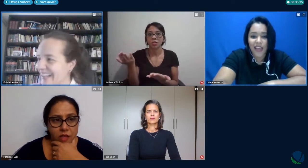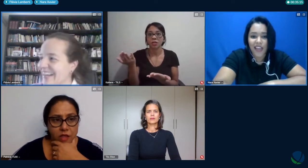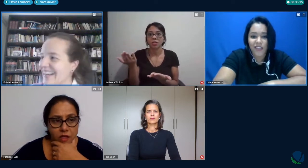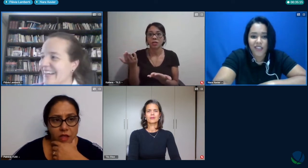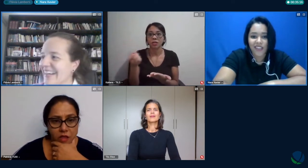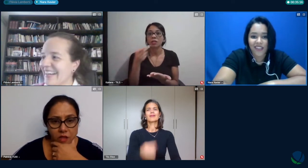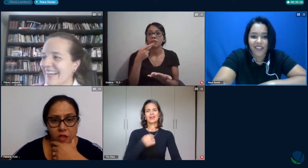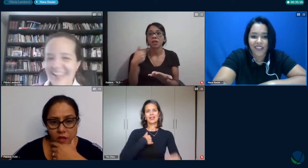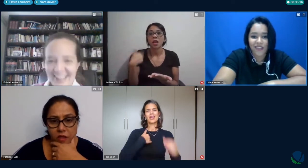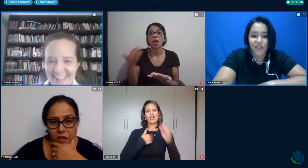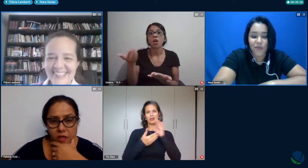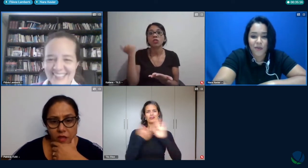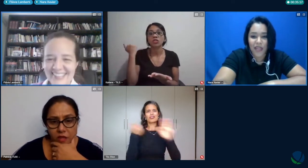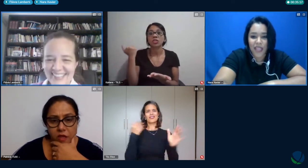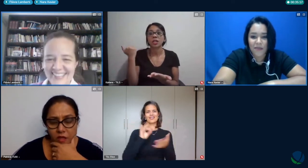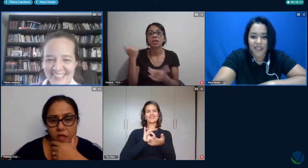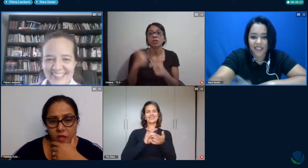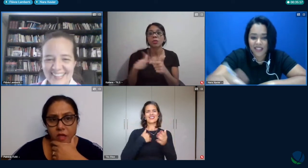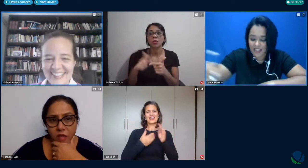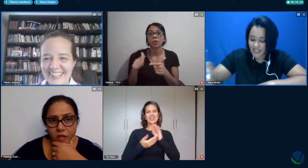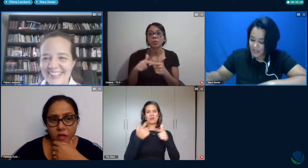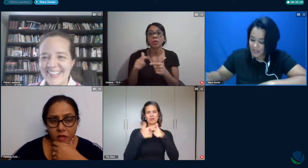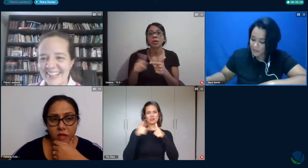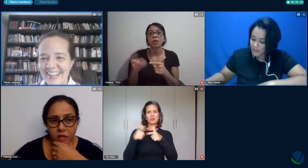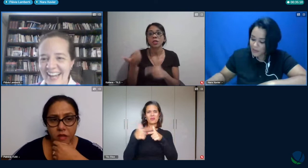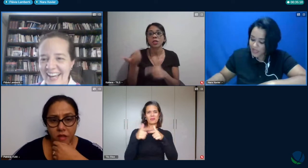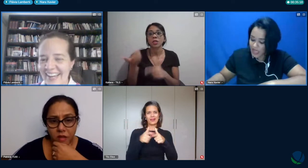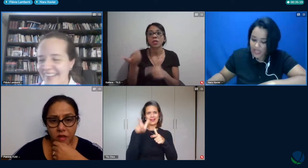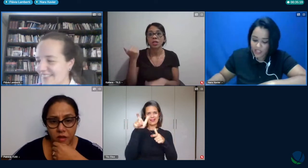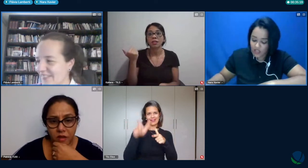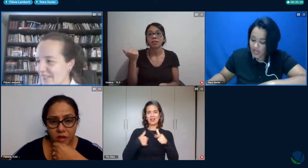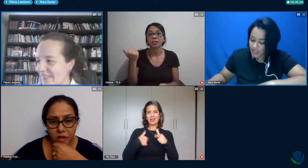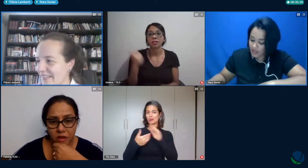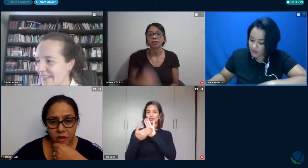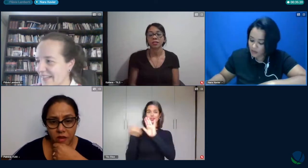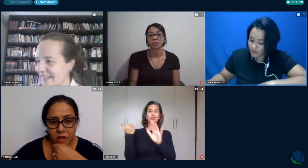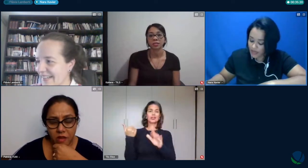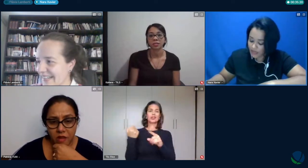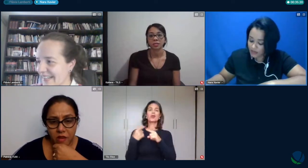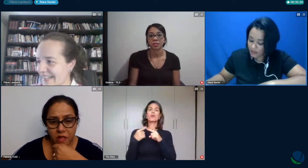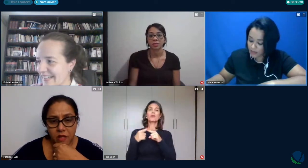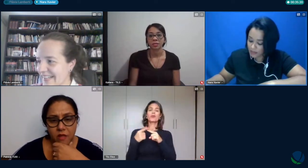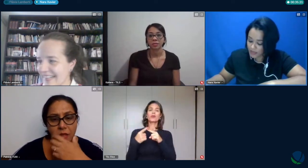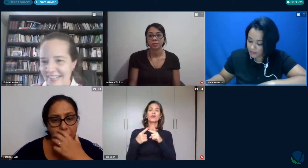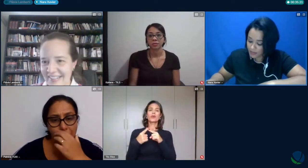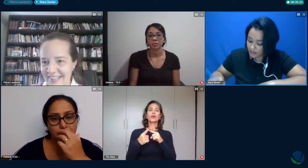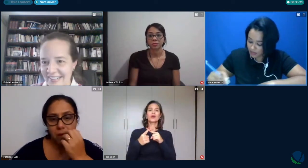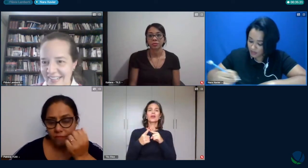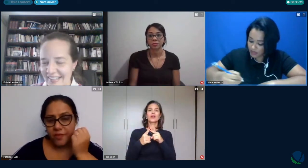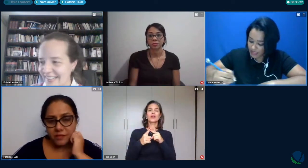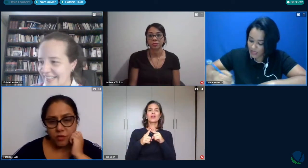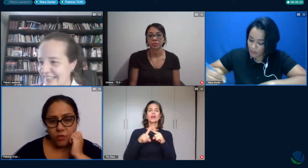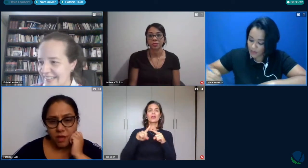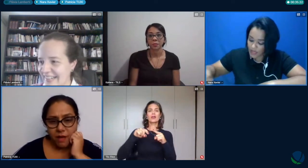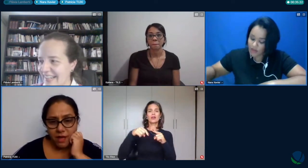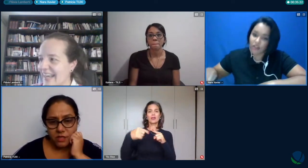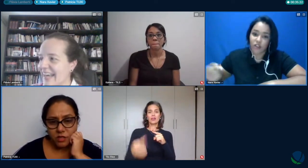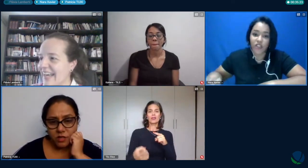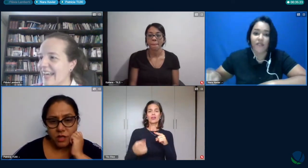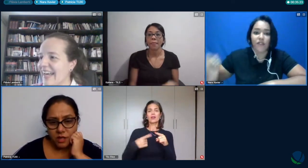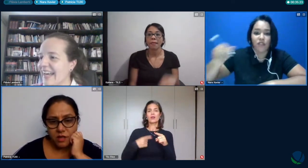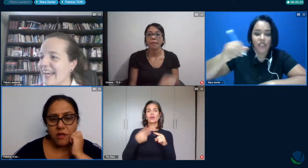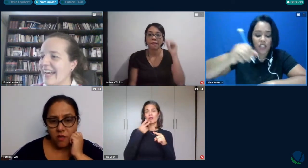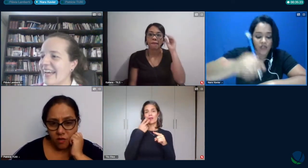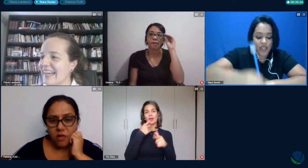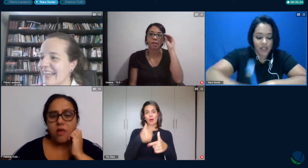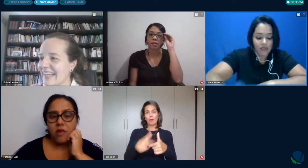essa parte dos problemas, porque aí, já que eu vou falar dos problemas de traçar o plano, eu